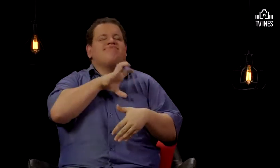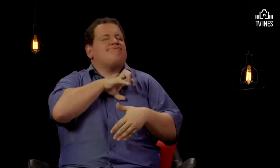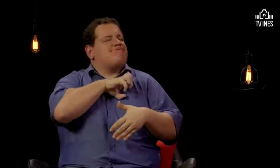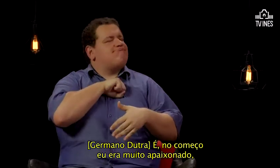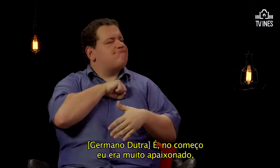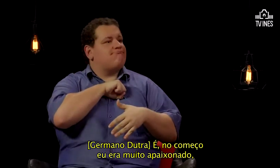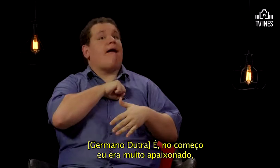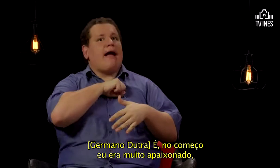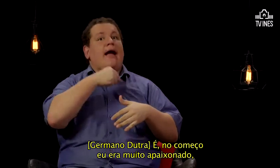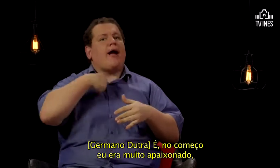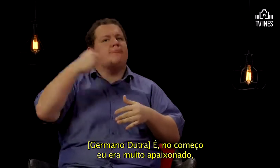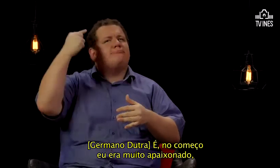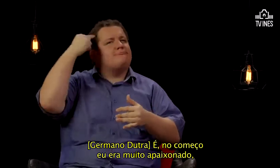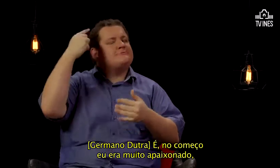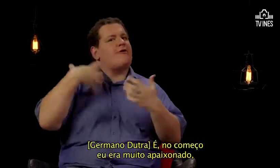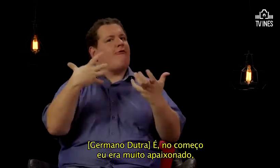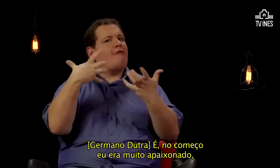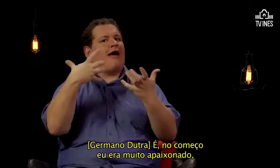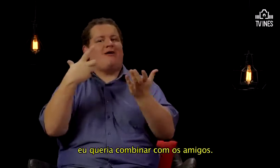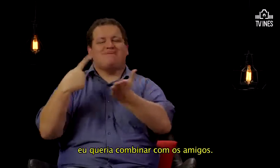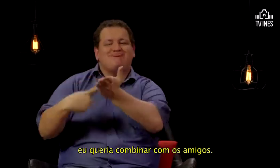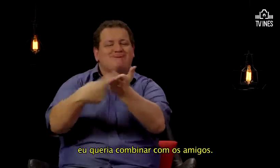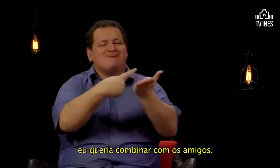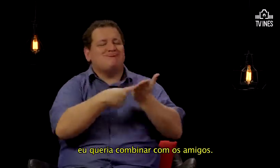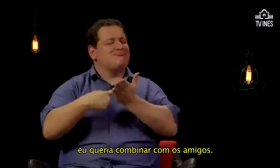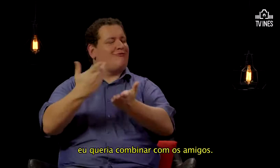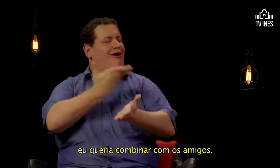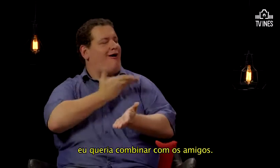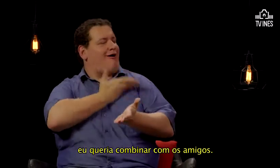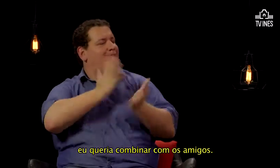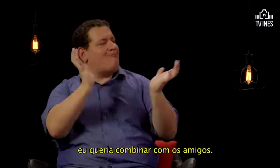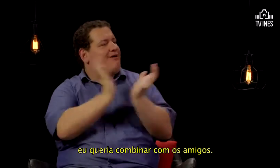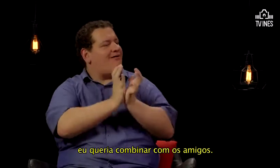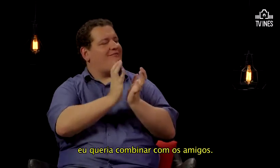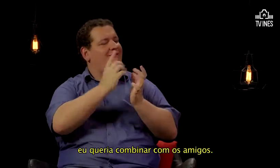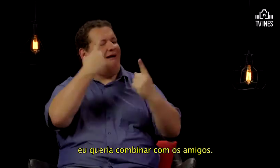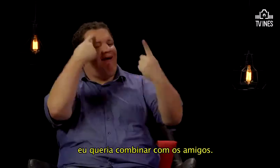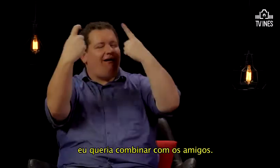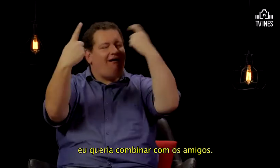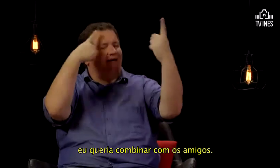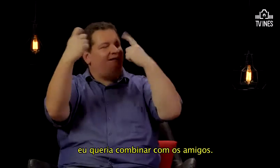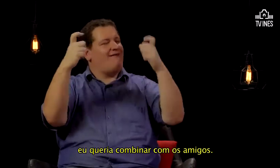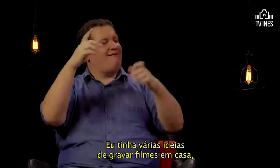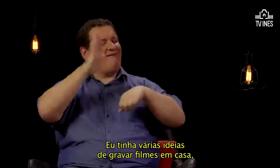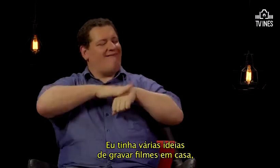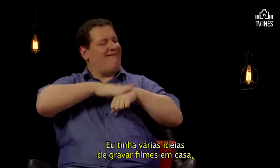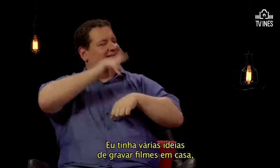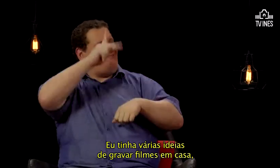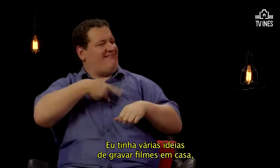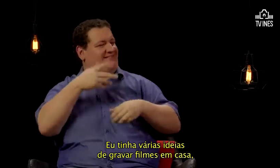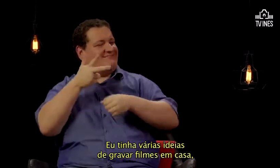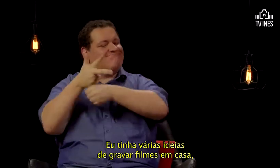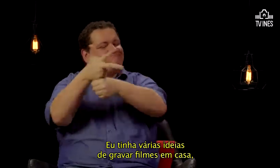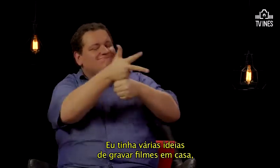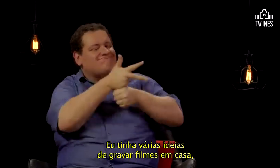É, no começo eu era muito apaixonada. Eu queria combinar com os amigos. Eu tinha várias ideias de